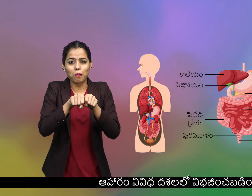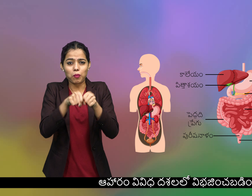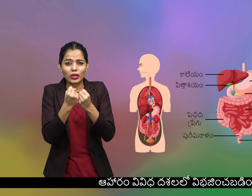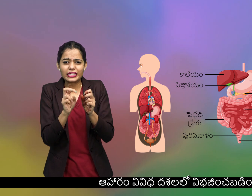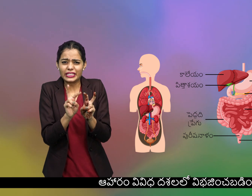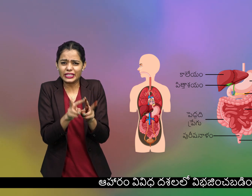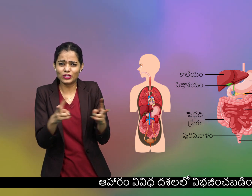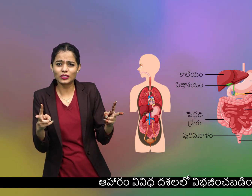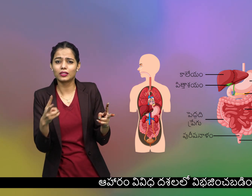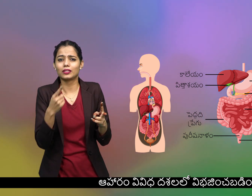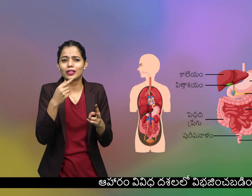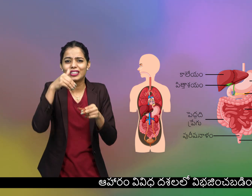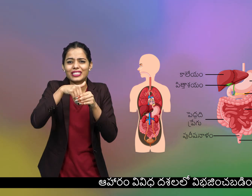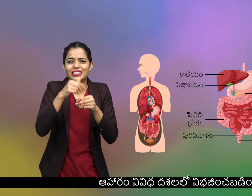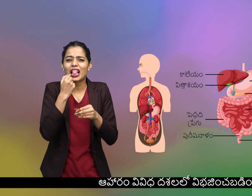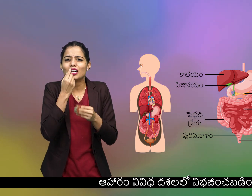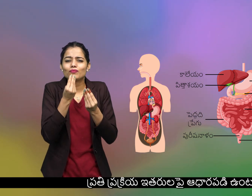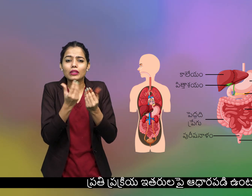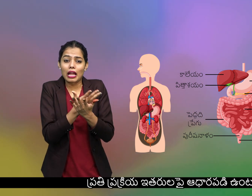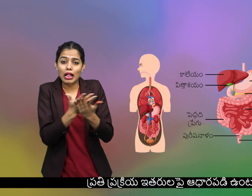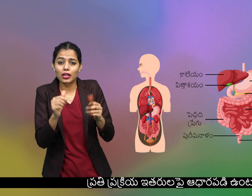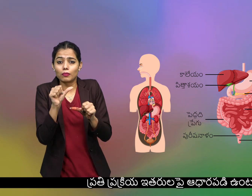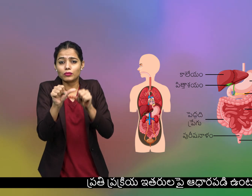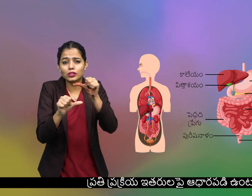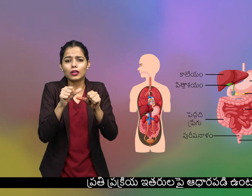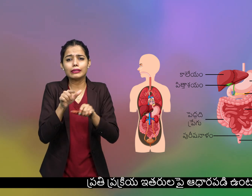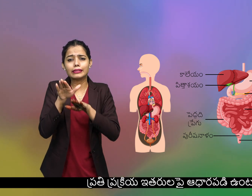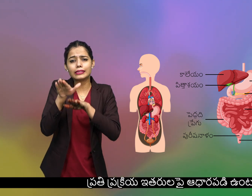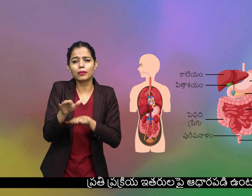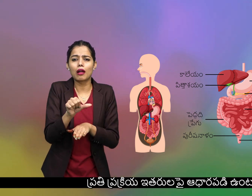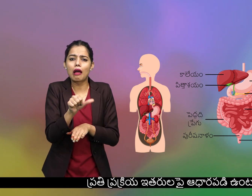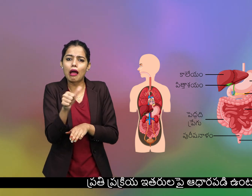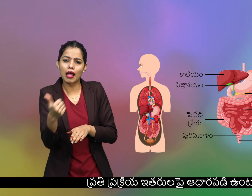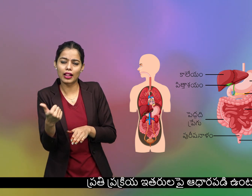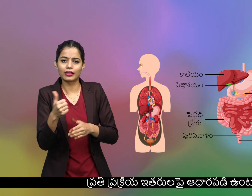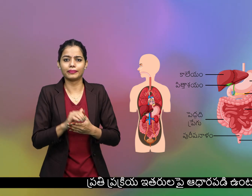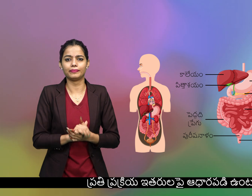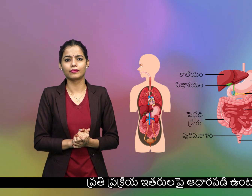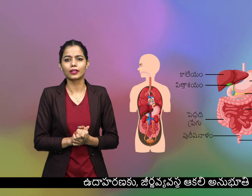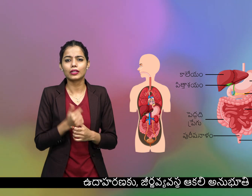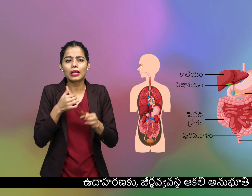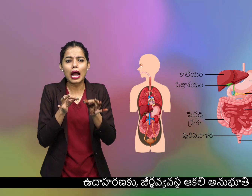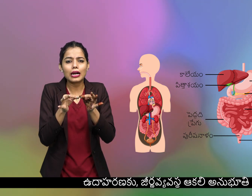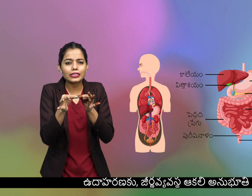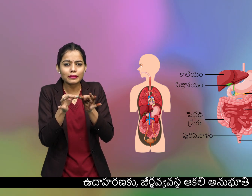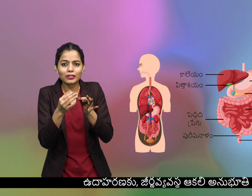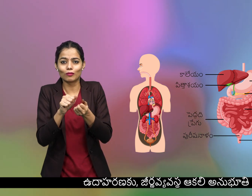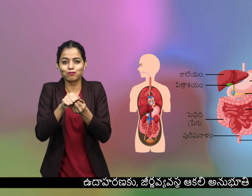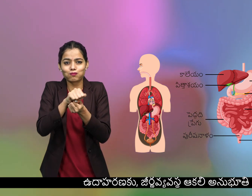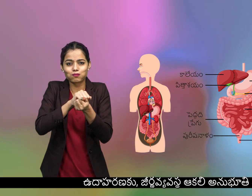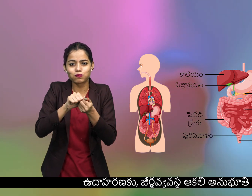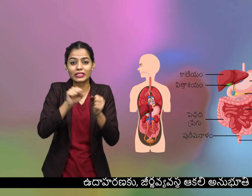ఆహారం వివిధ దశలలో విభజించబడింది. ప్రతి ప్రక్రియ ఇతరులపై ఆధారపడి ఉంటుంది. ఉదాహరణకు,